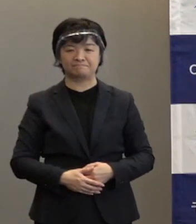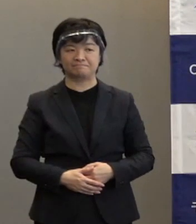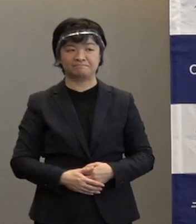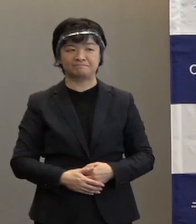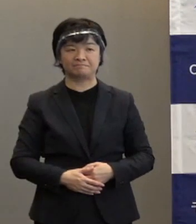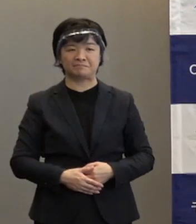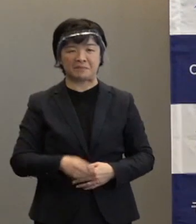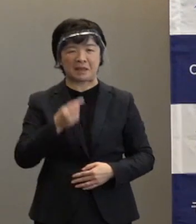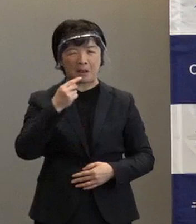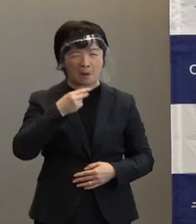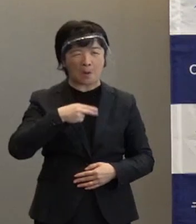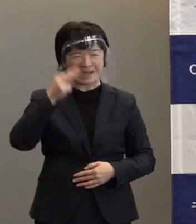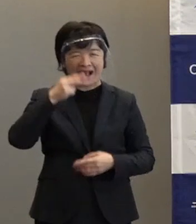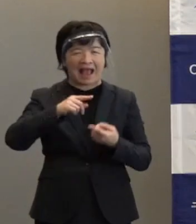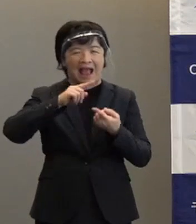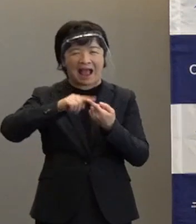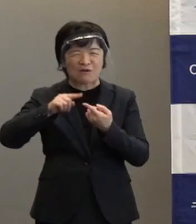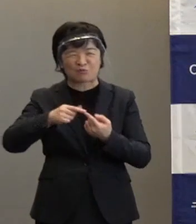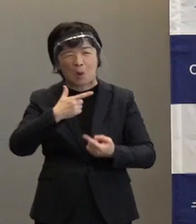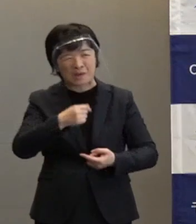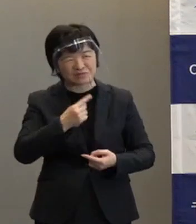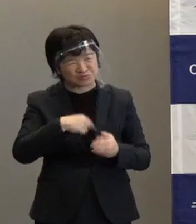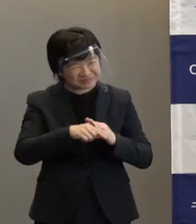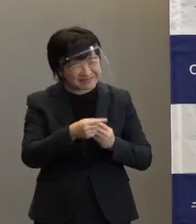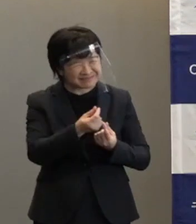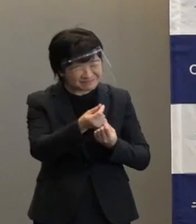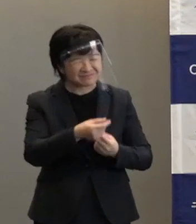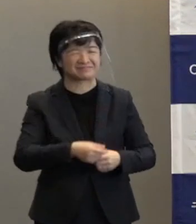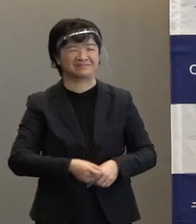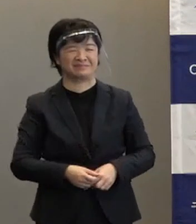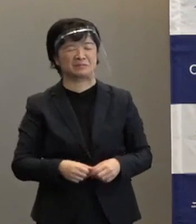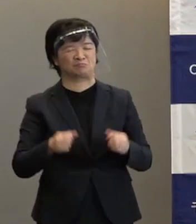お酒に合うメニューが欲しいですね。